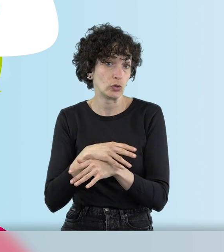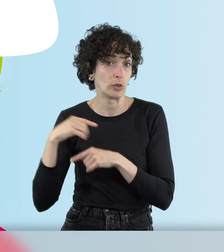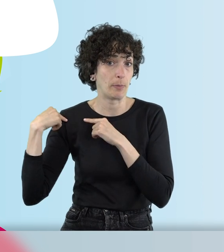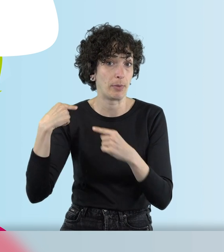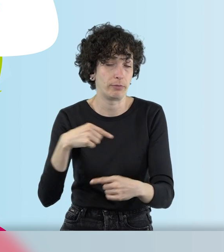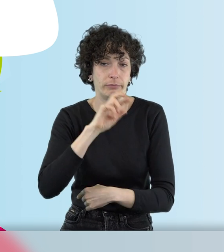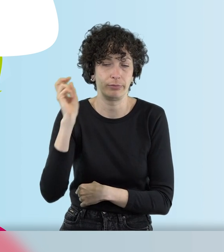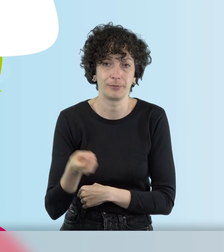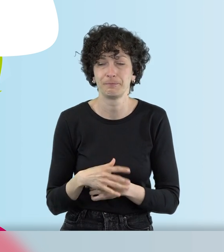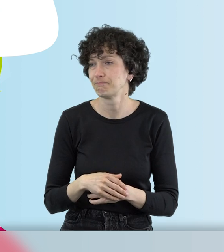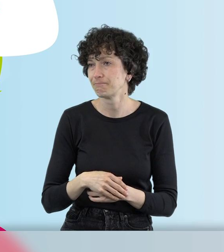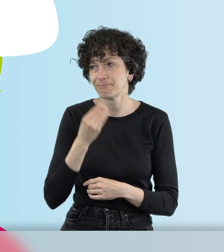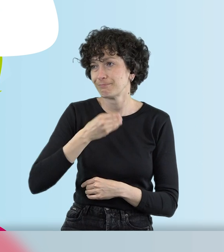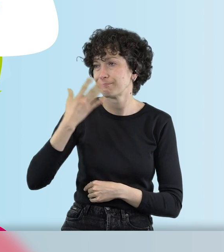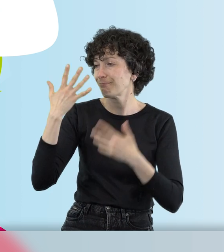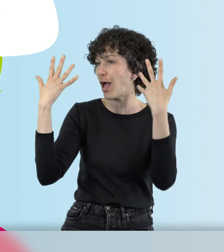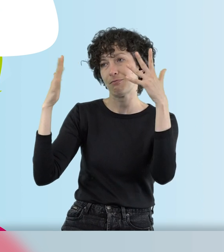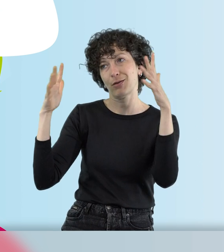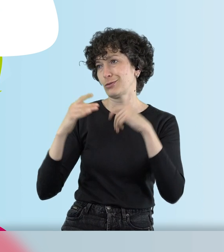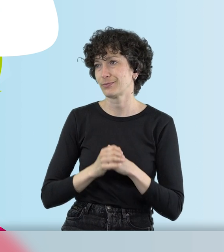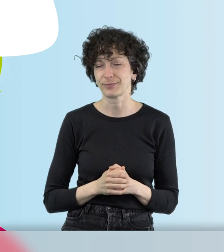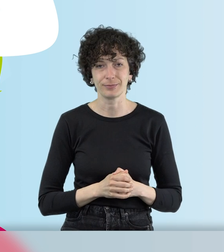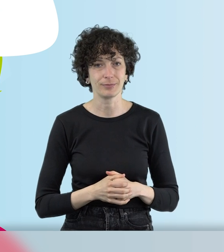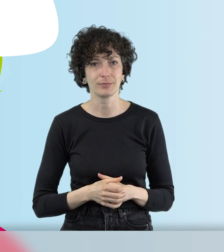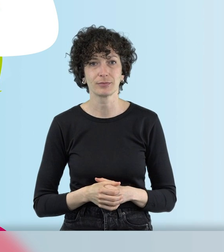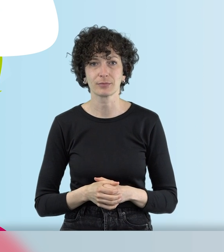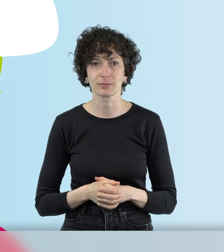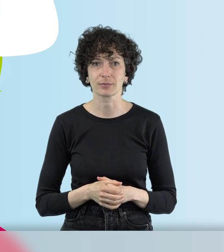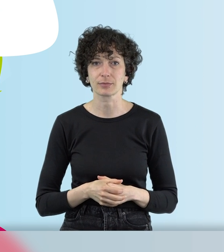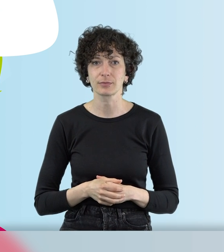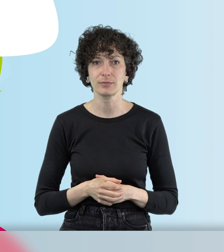etc. Estupendo, un aplauso, Mercedes.